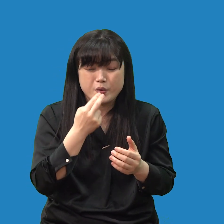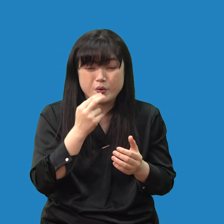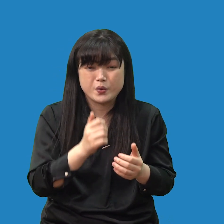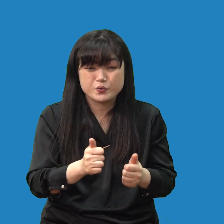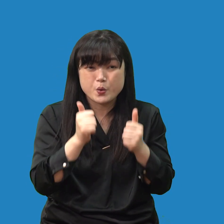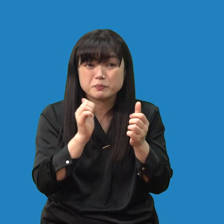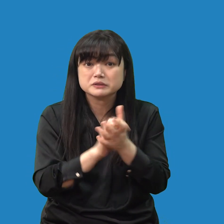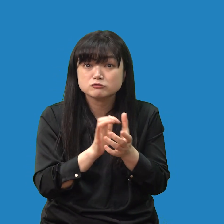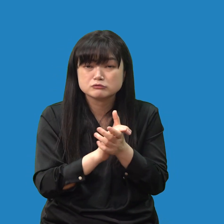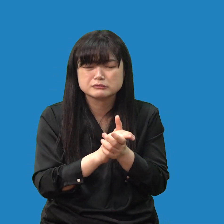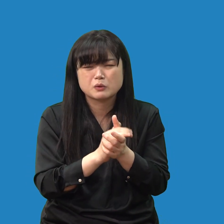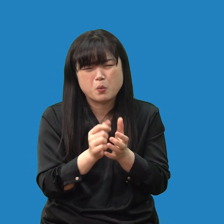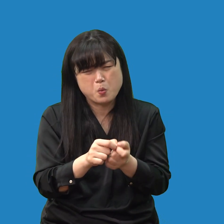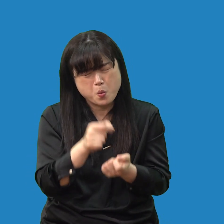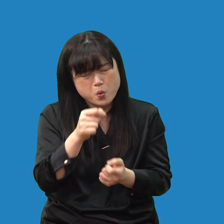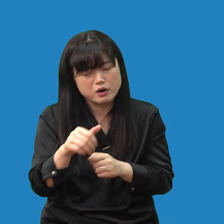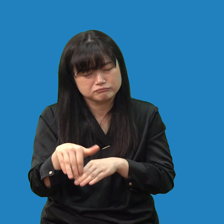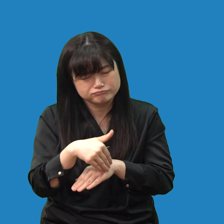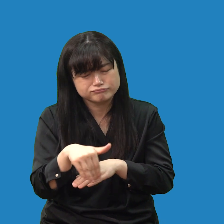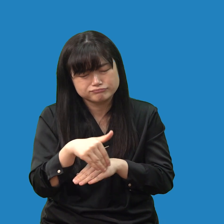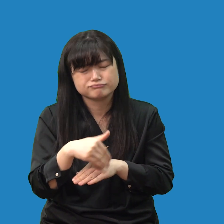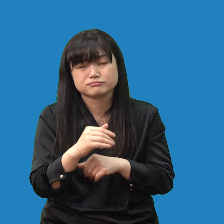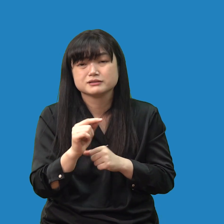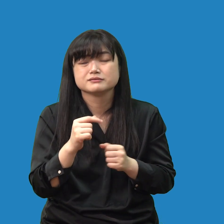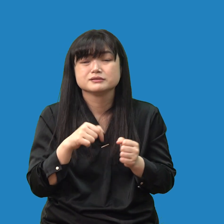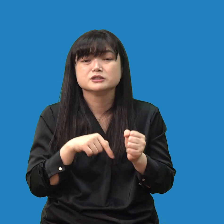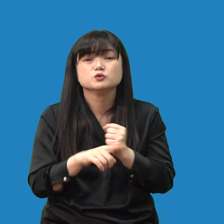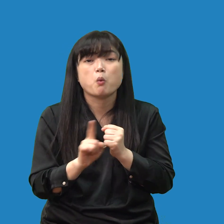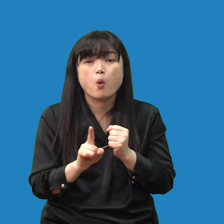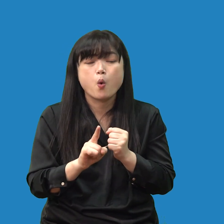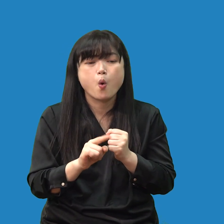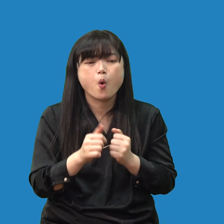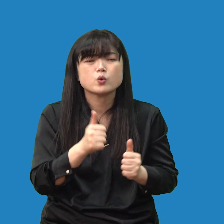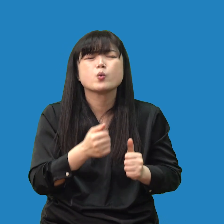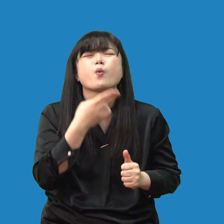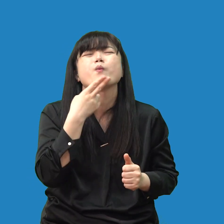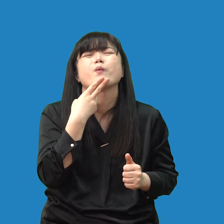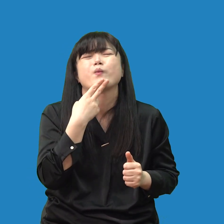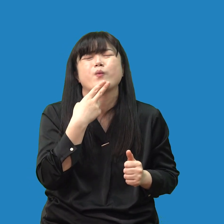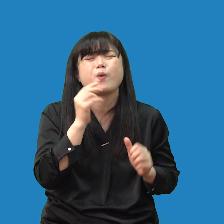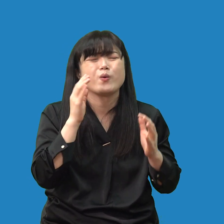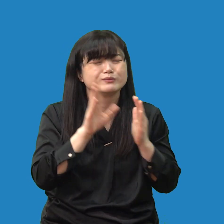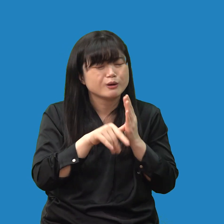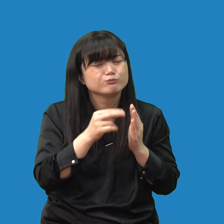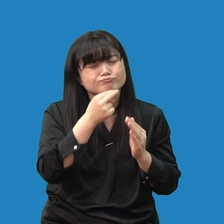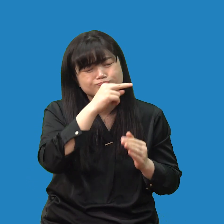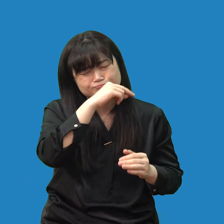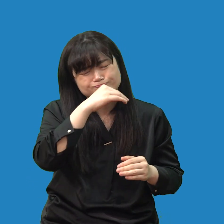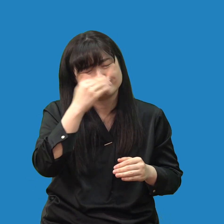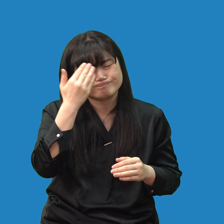가겠습니까? 가장 순수하고 경쟁이 없는 관계이기 때문입니다. 상대적으로